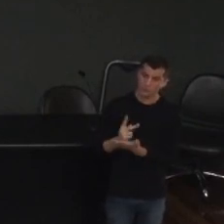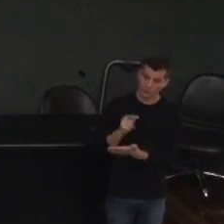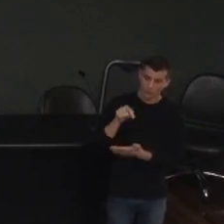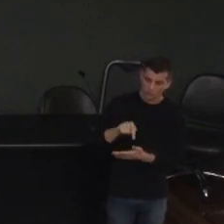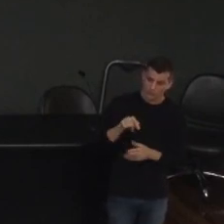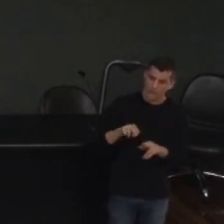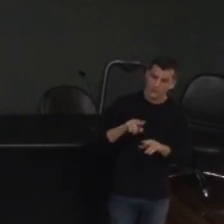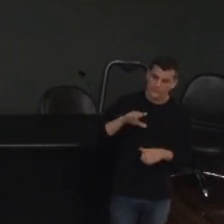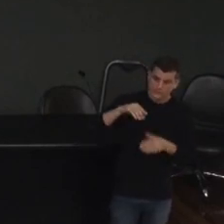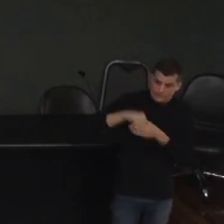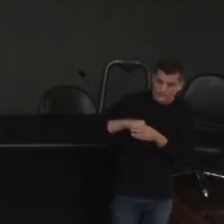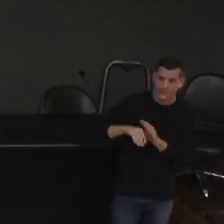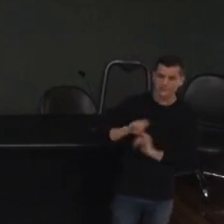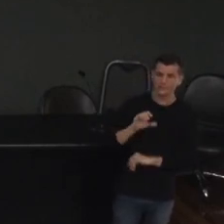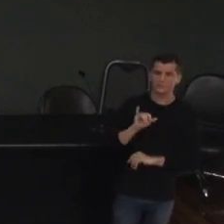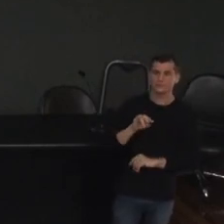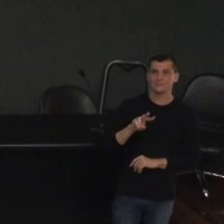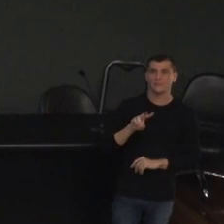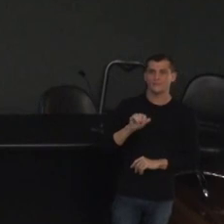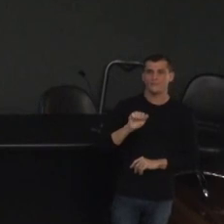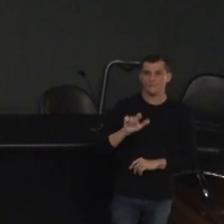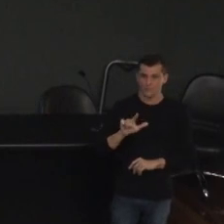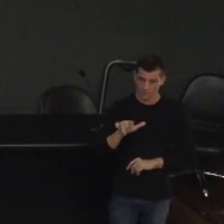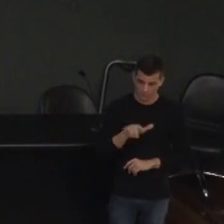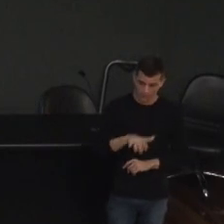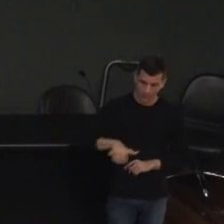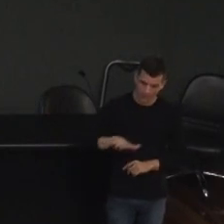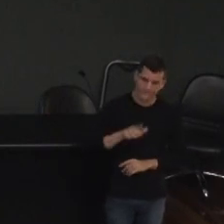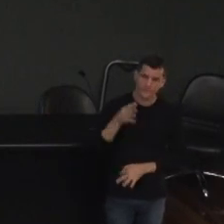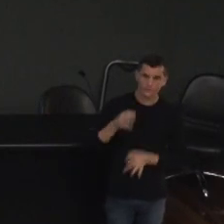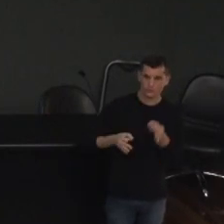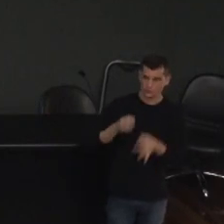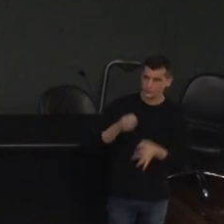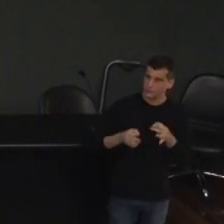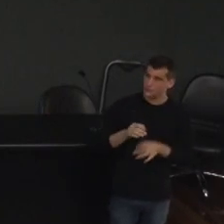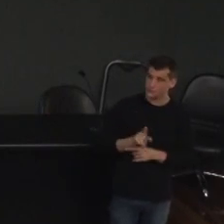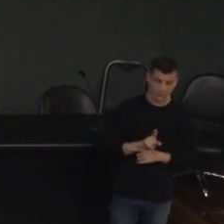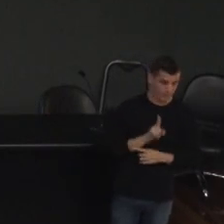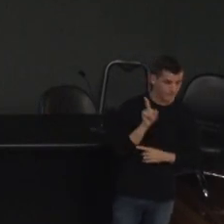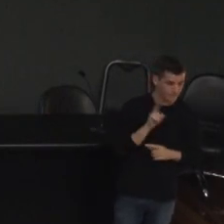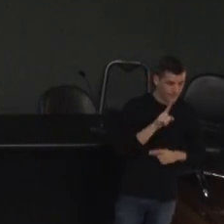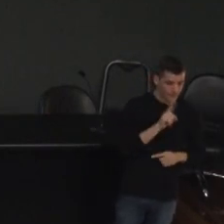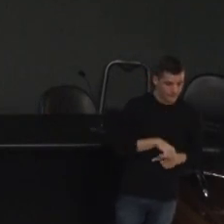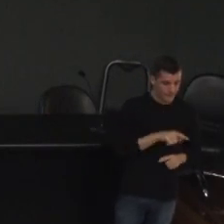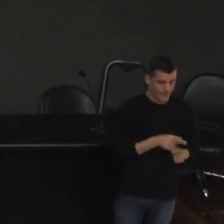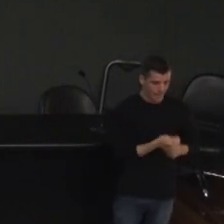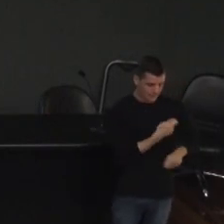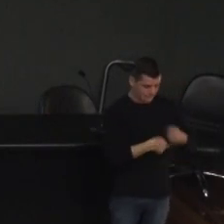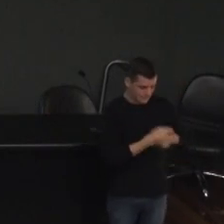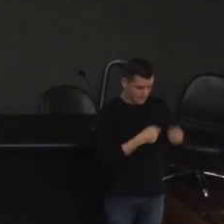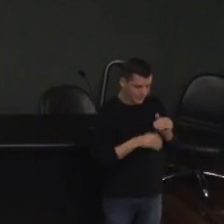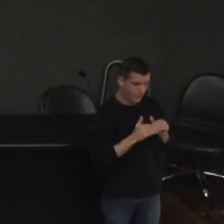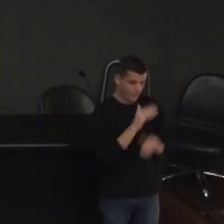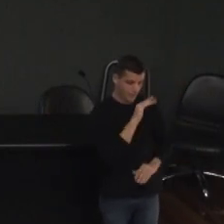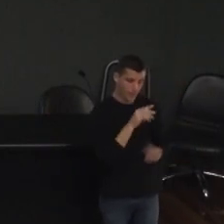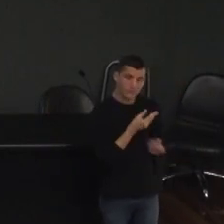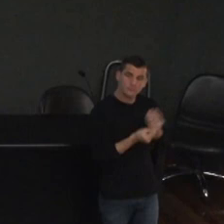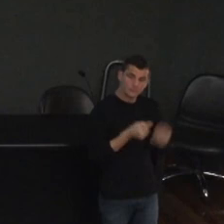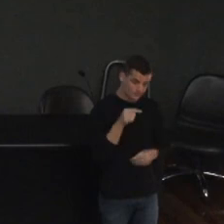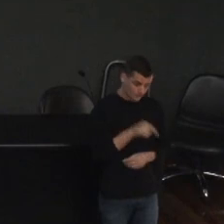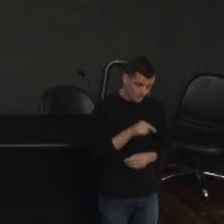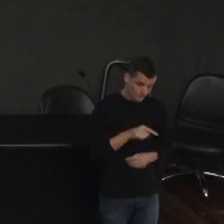isso aqui é sanção administrativa aplicada pela autoridade Nacional de Proteção de dados Então as sanções